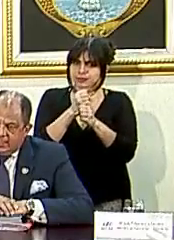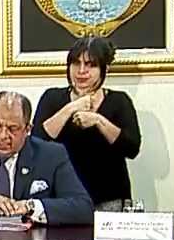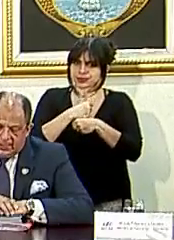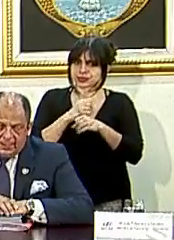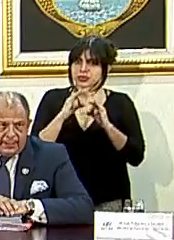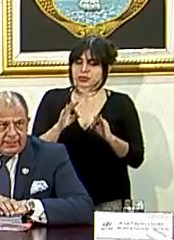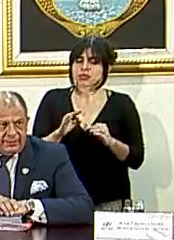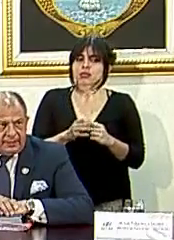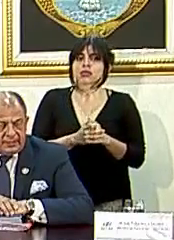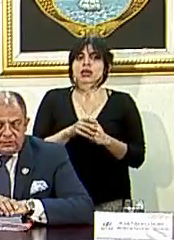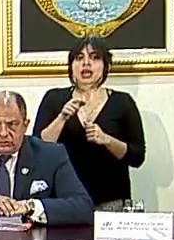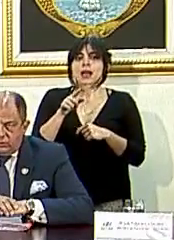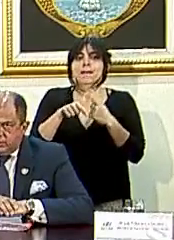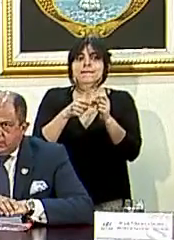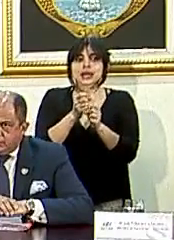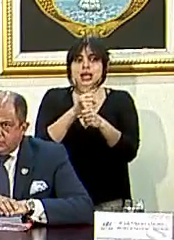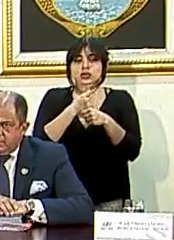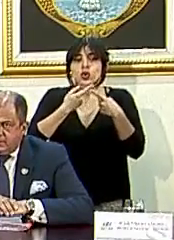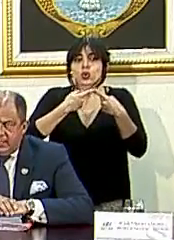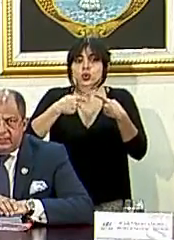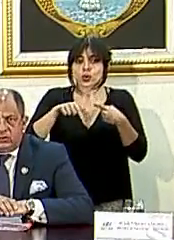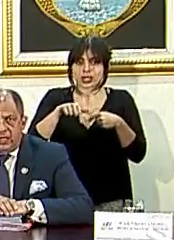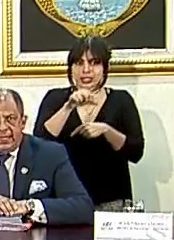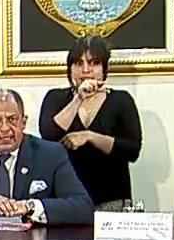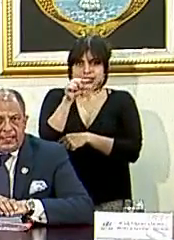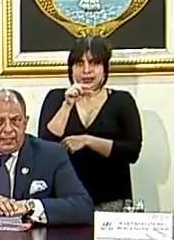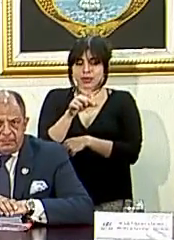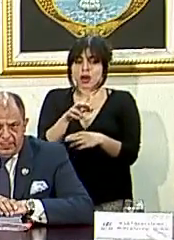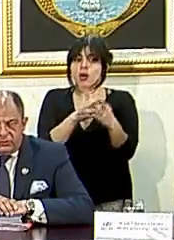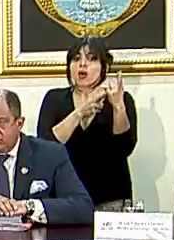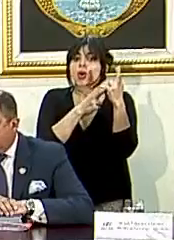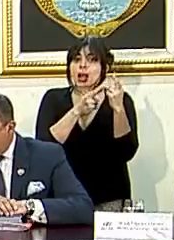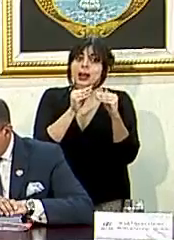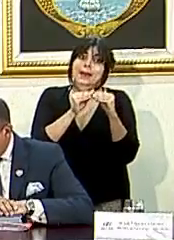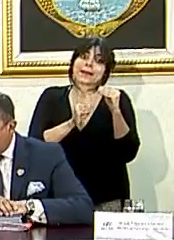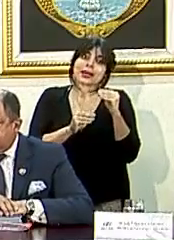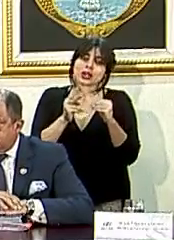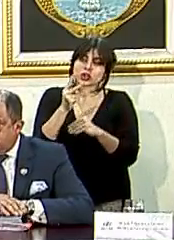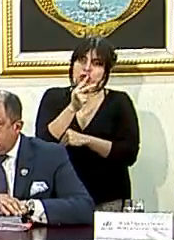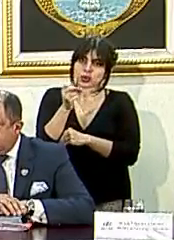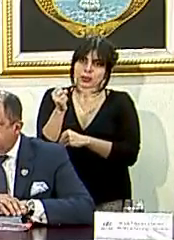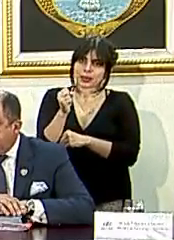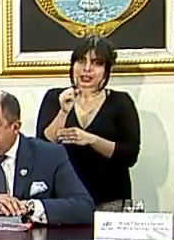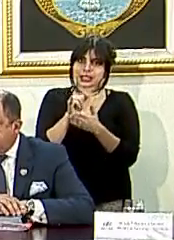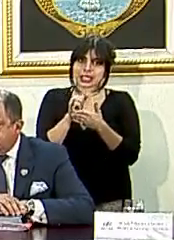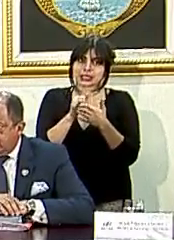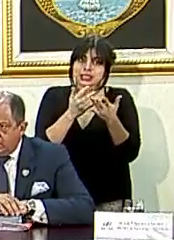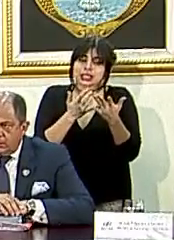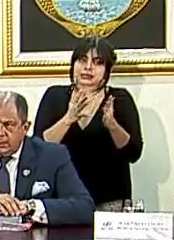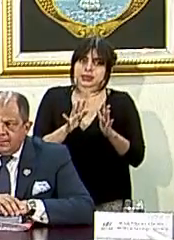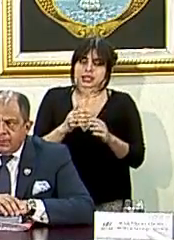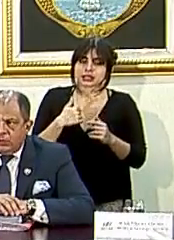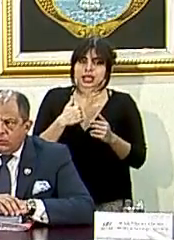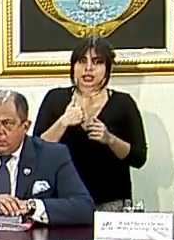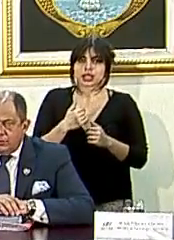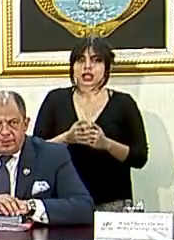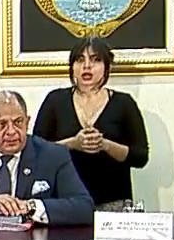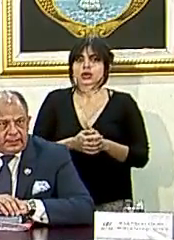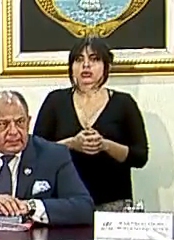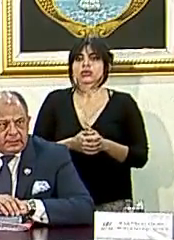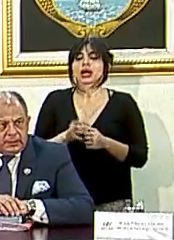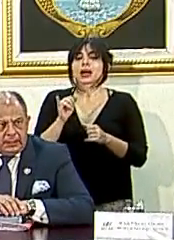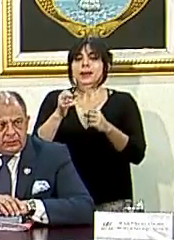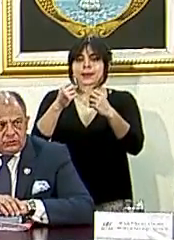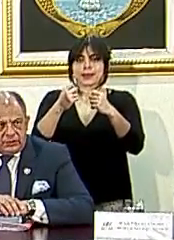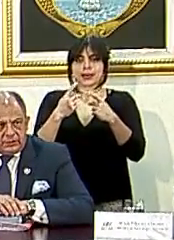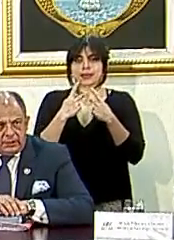el que estará realizándose durante las próximas semanas, ojalá que en menos de 2 meses, esa es la esperanza que tengo, lo cual nos